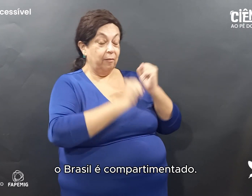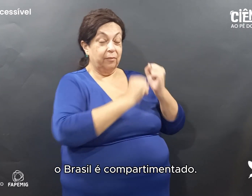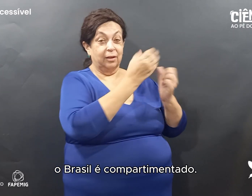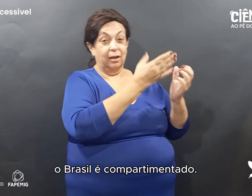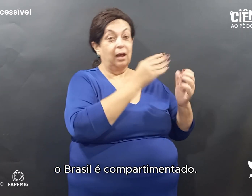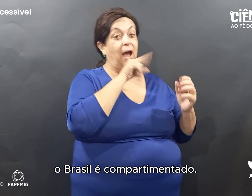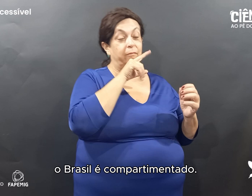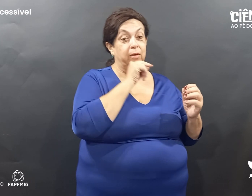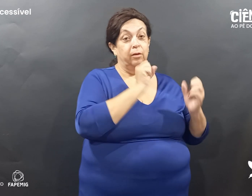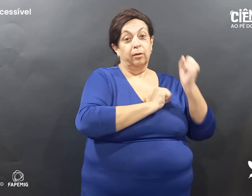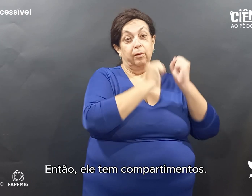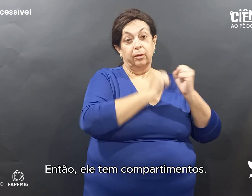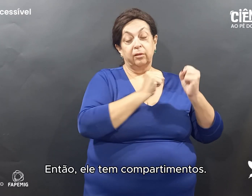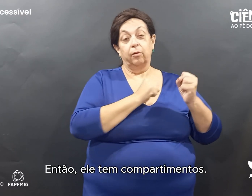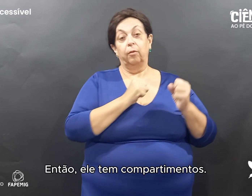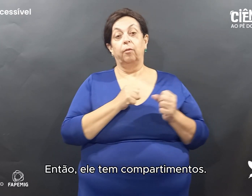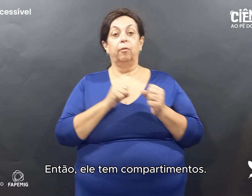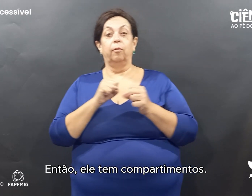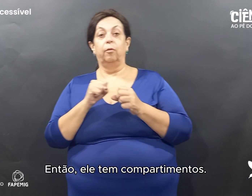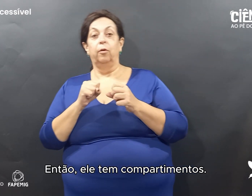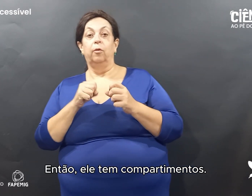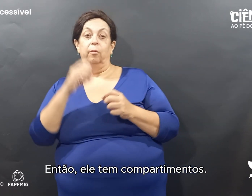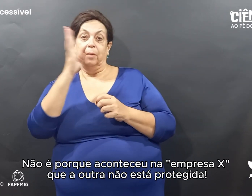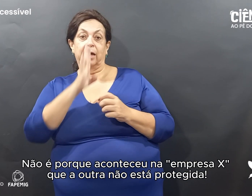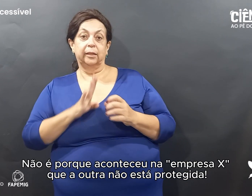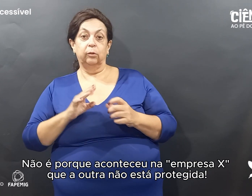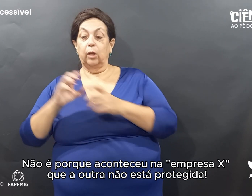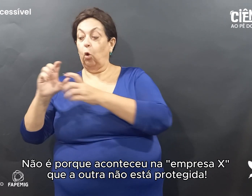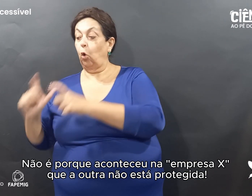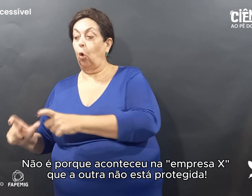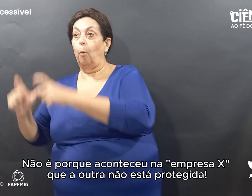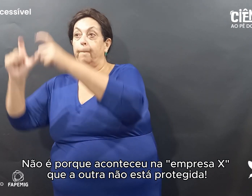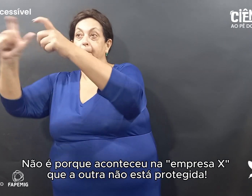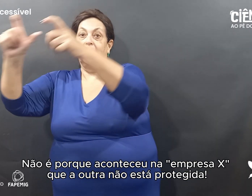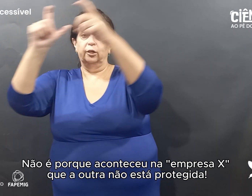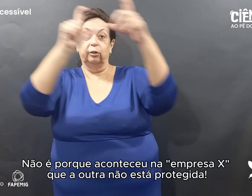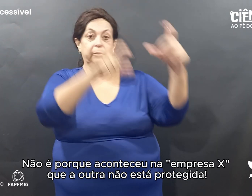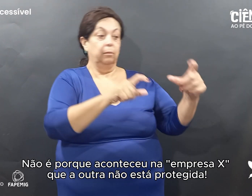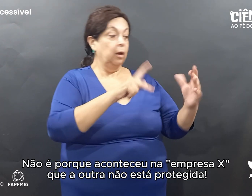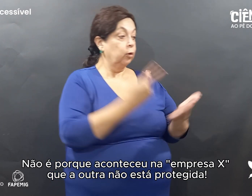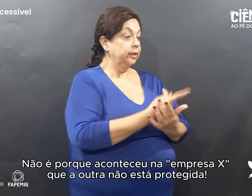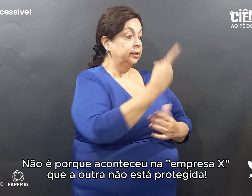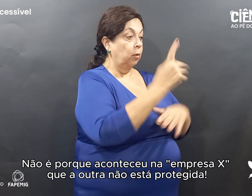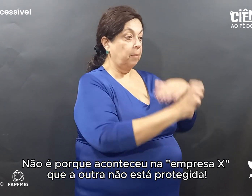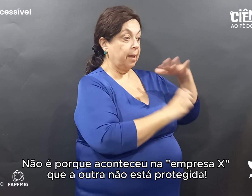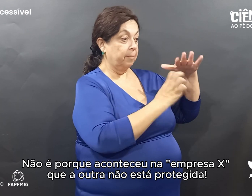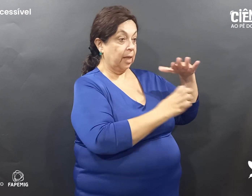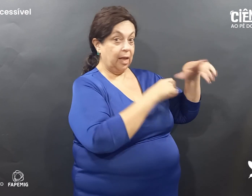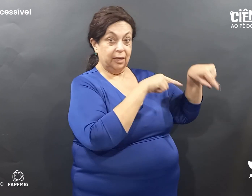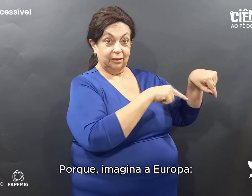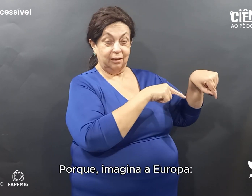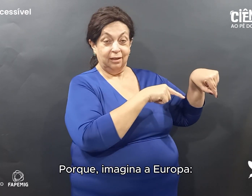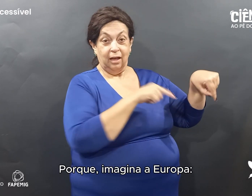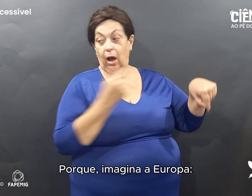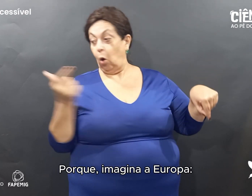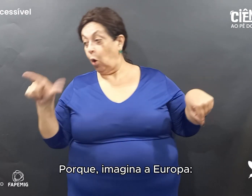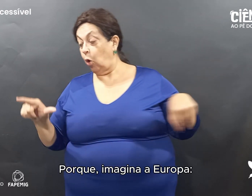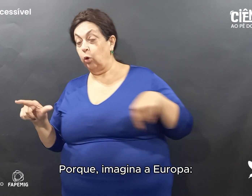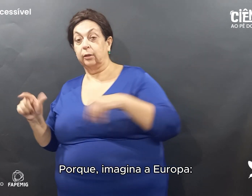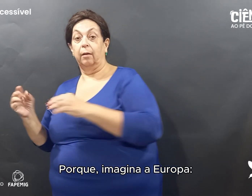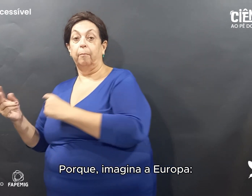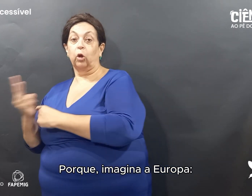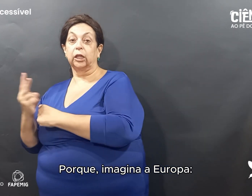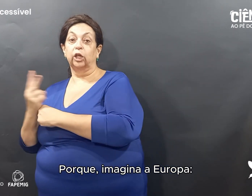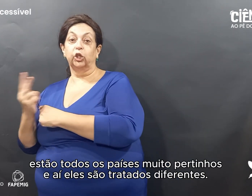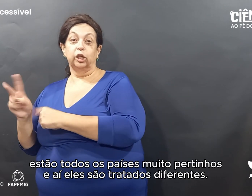ele é compartimentado. Então ele tem compartimentos. Não é porque aconteceu na empresa X que a outra não está protegida. Porque imagina